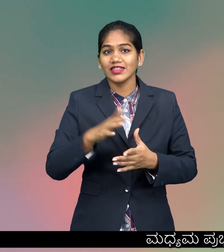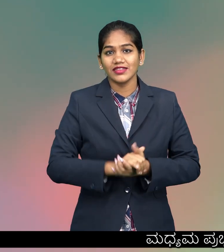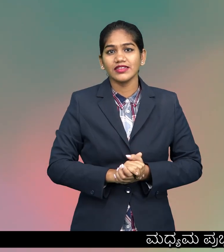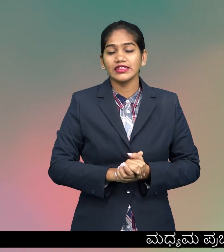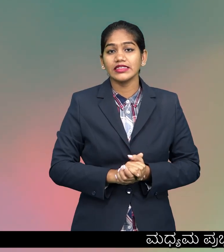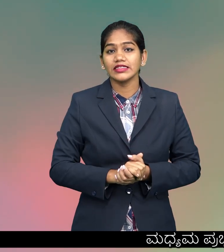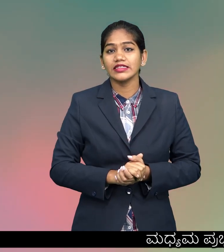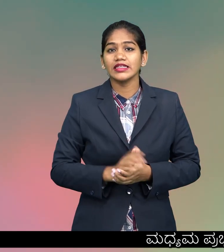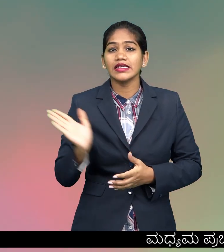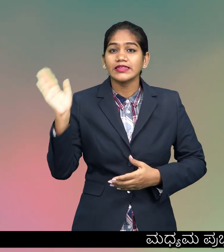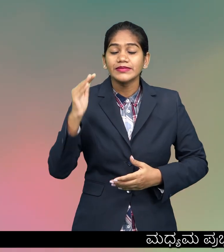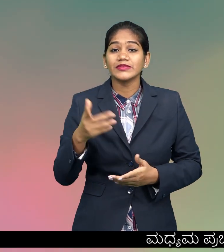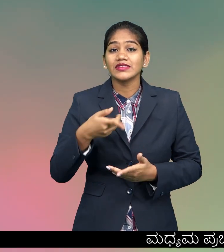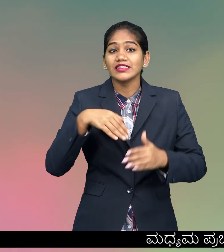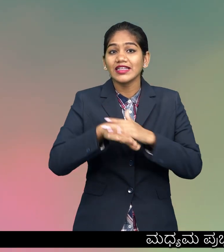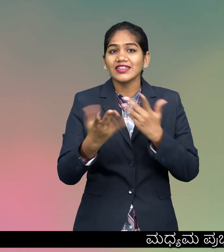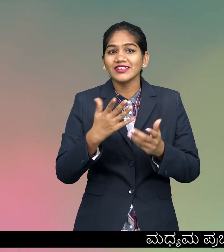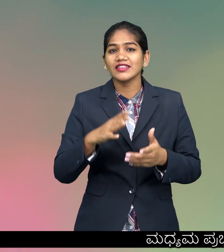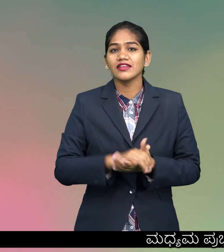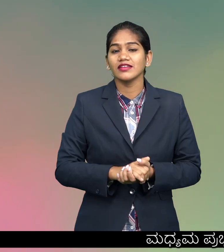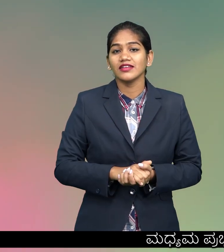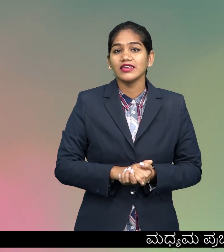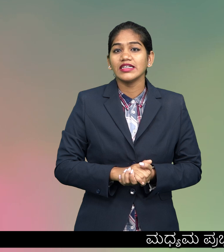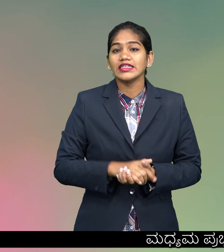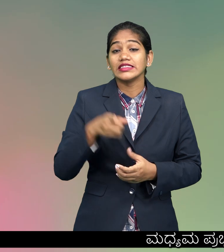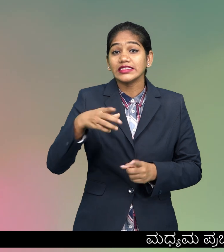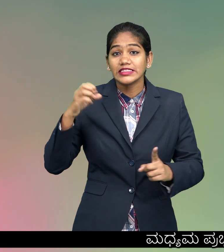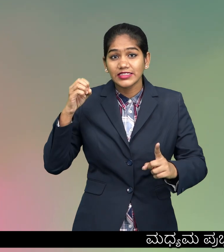ಮಧ್ಯಮ ಪ್ರಭಾವಕ್ಕೆ ಒಳಪಟ್ಟಿರುತ್ತದೆ.